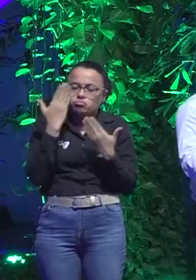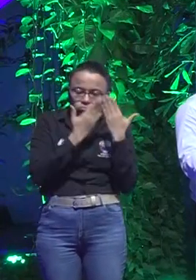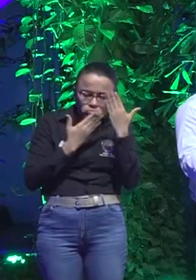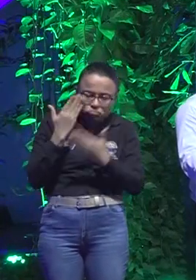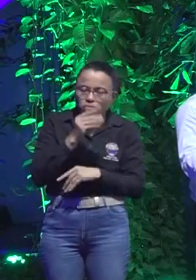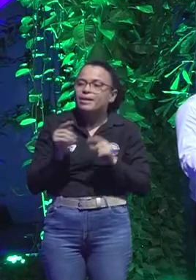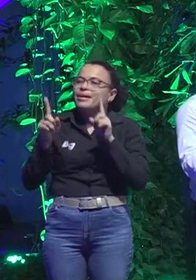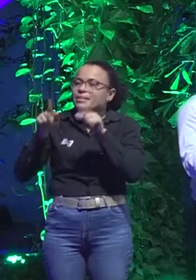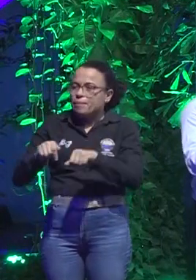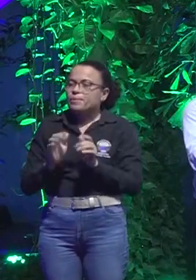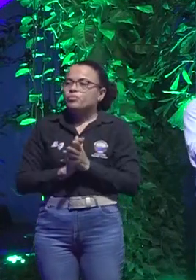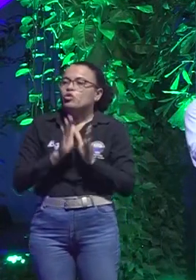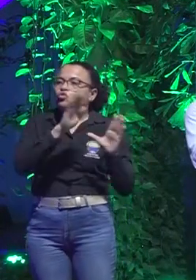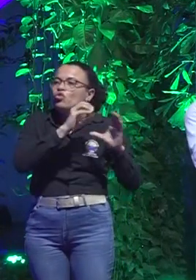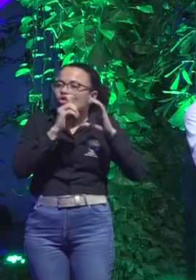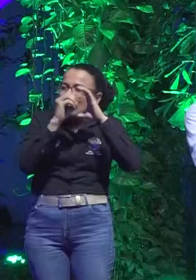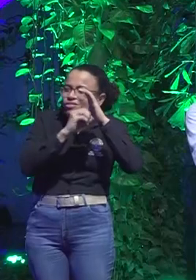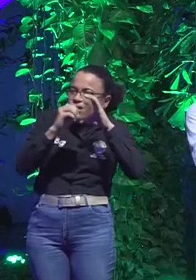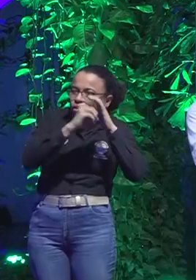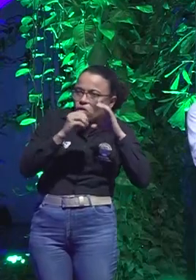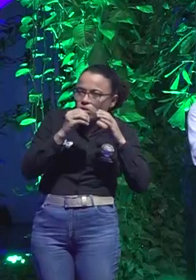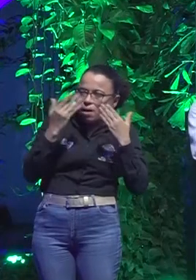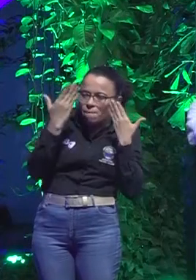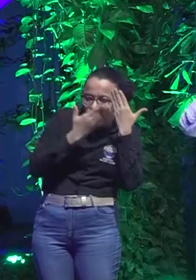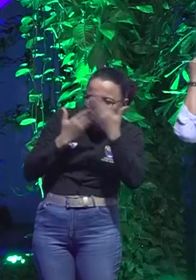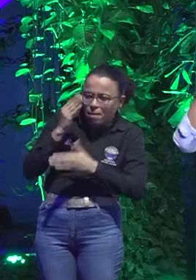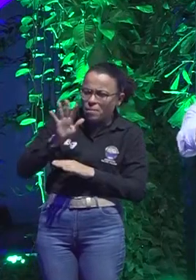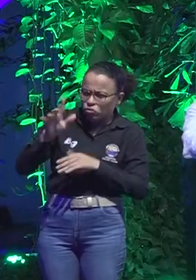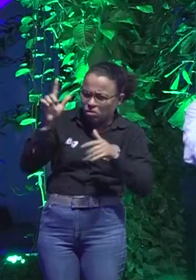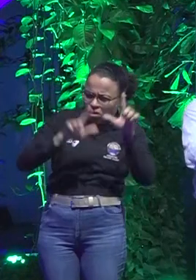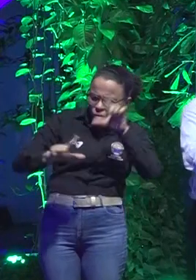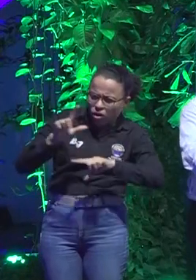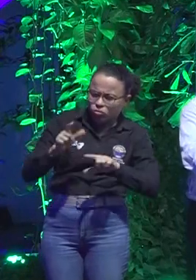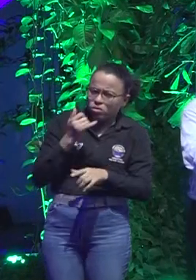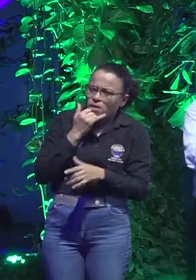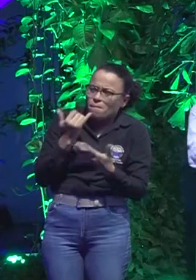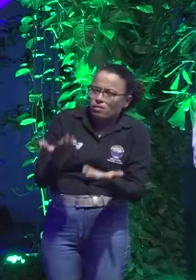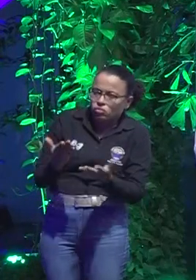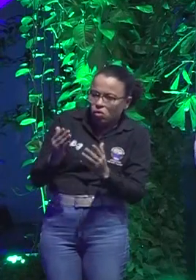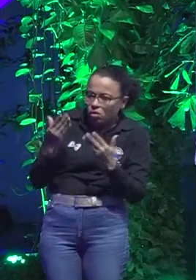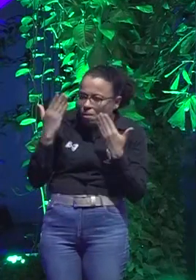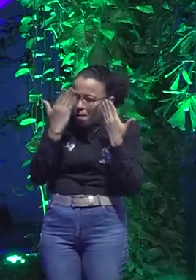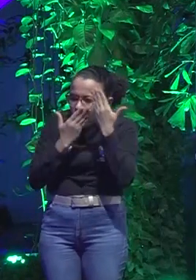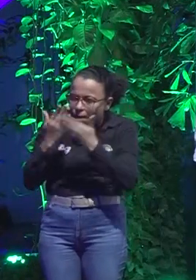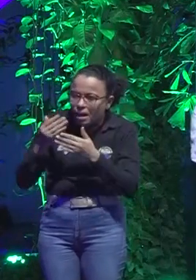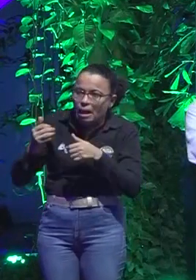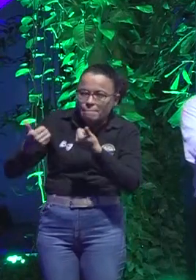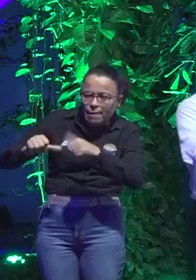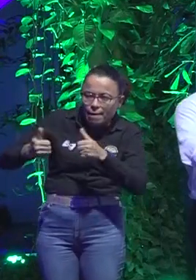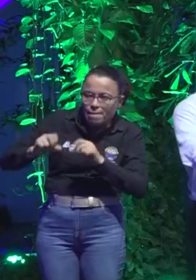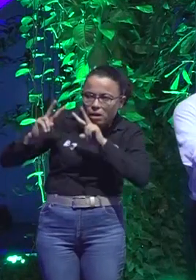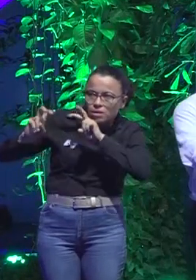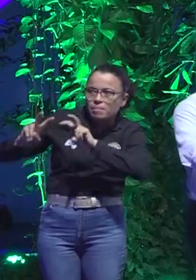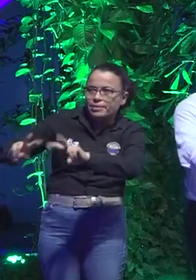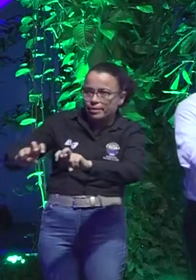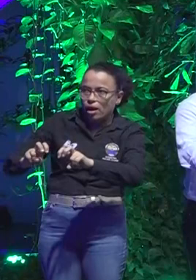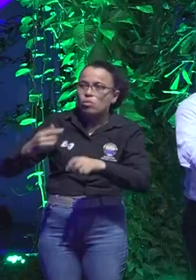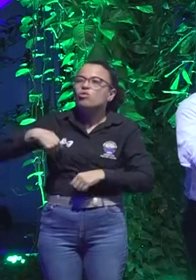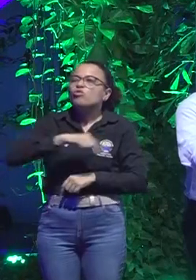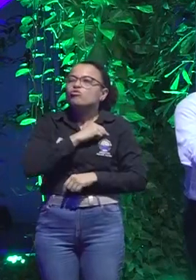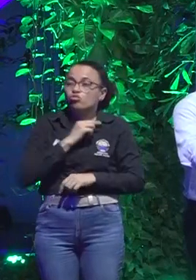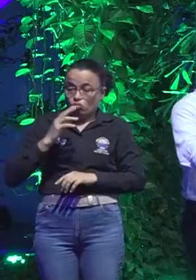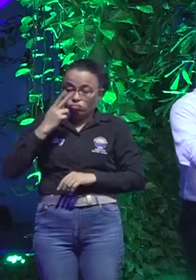en la Contraloría por el laboratorio que nosotros sí hicimos, por el que no hizo la Gobernación del Magdalena. Paradójicamente, por estar